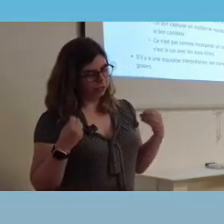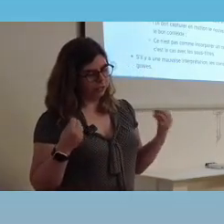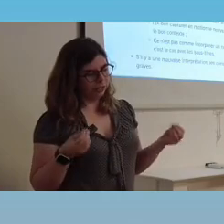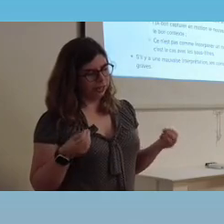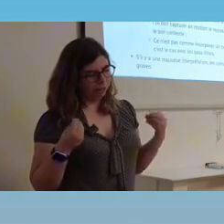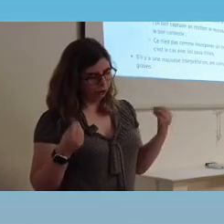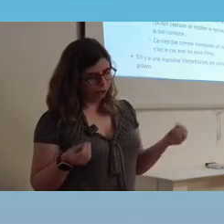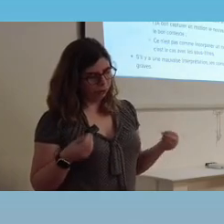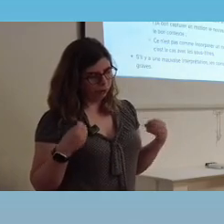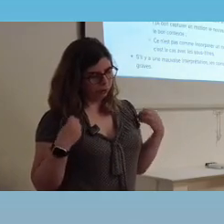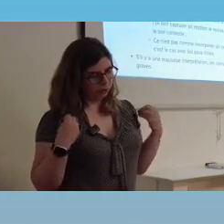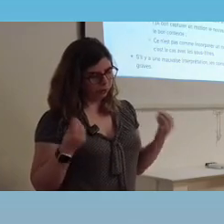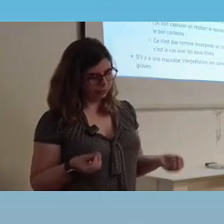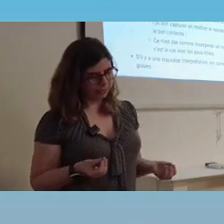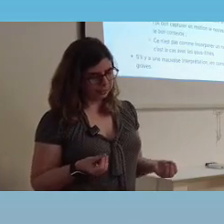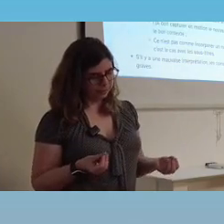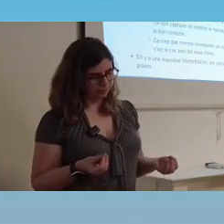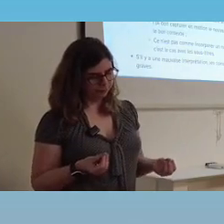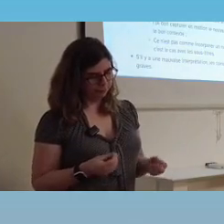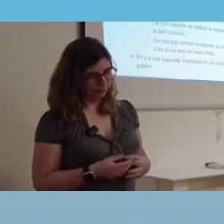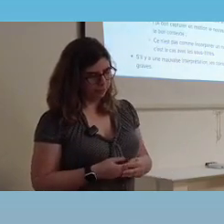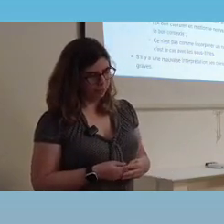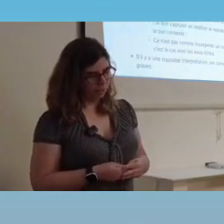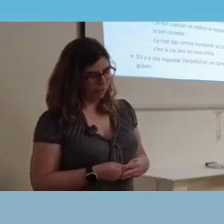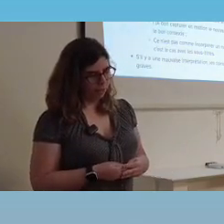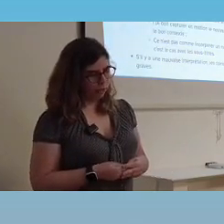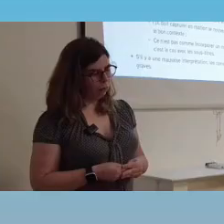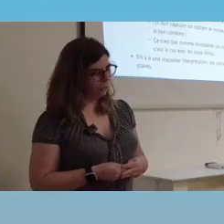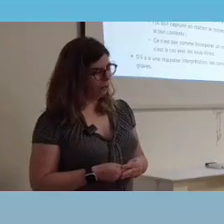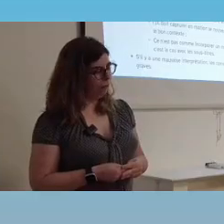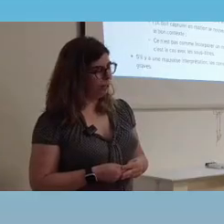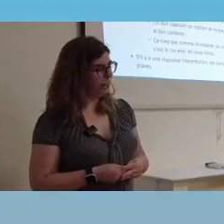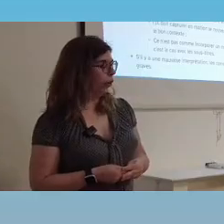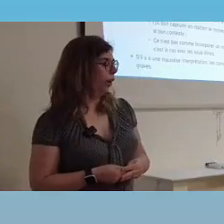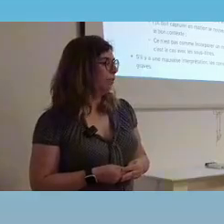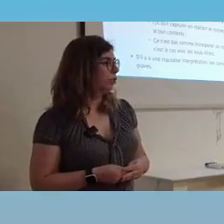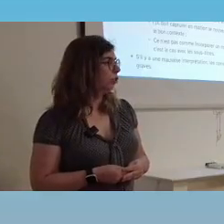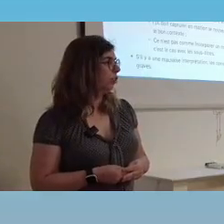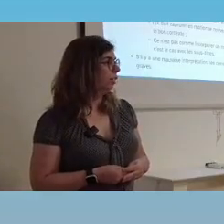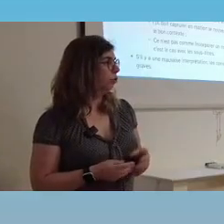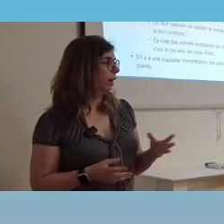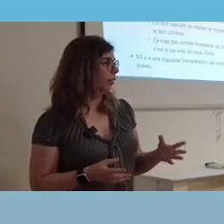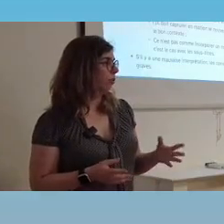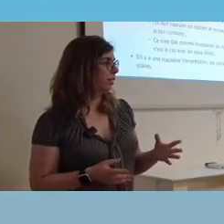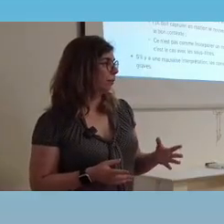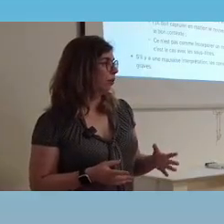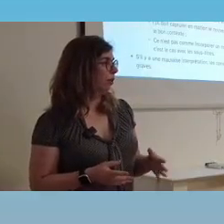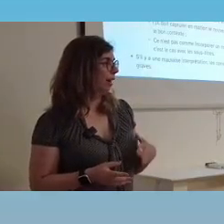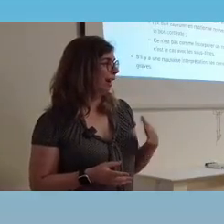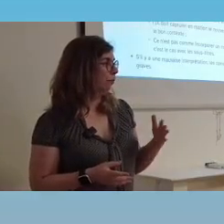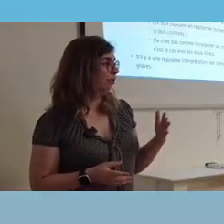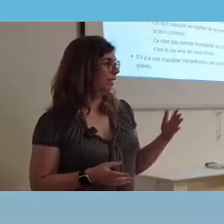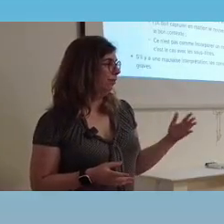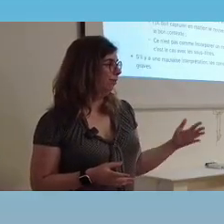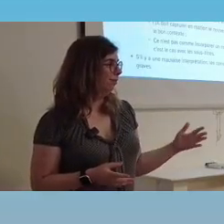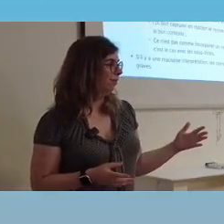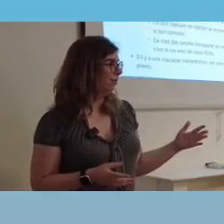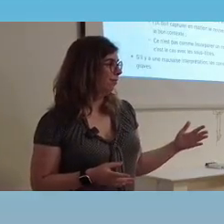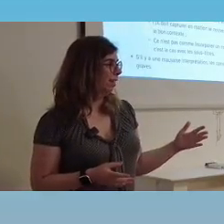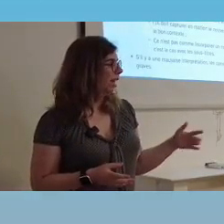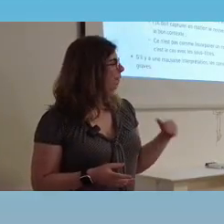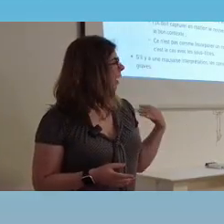langue qui évolue sans cesse. Donc, ça veut dire que la base de données doit être constamment